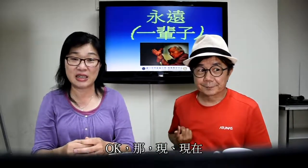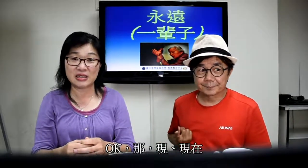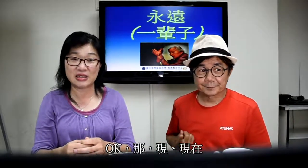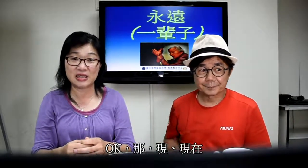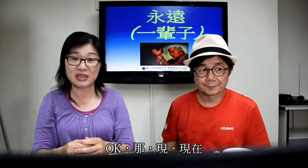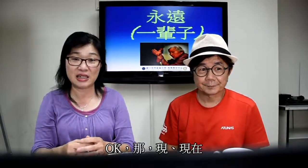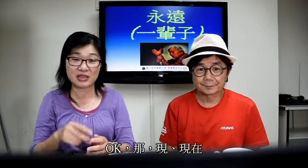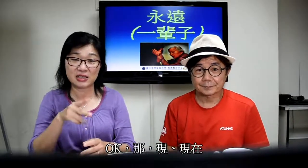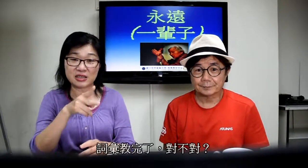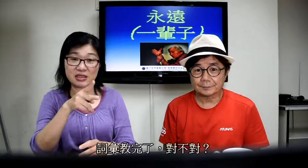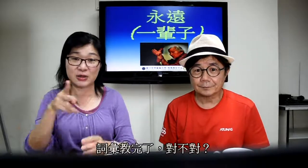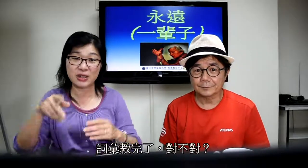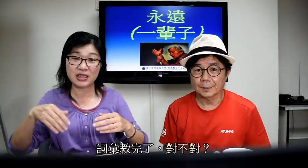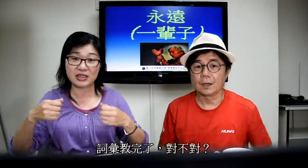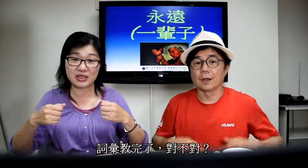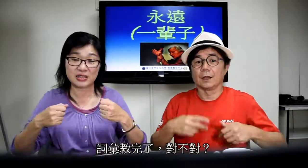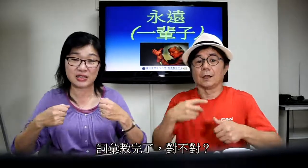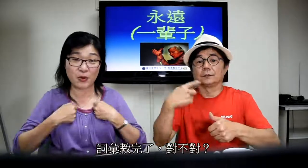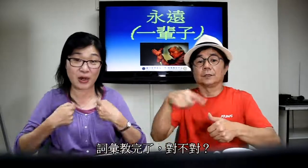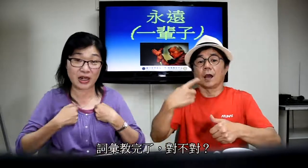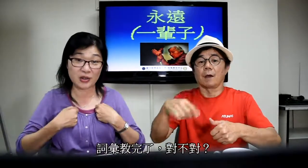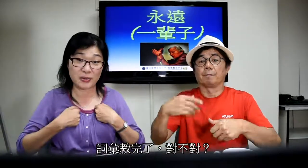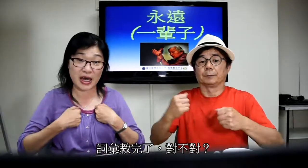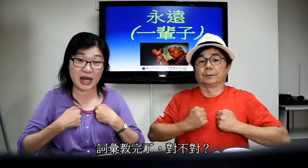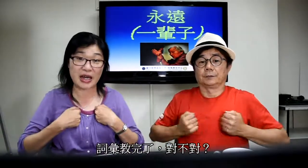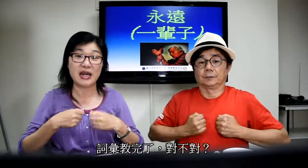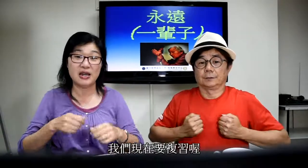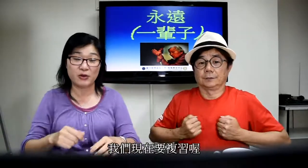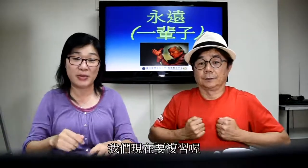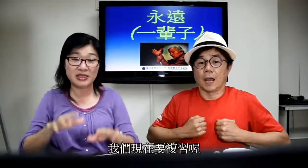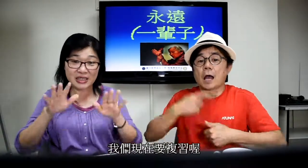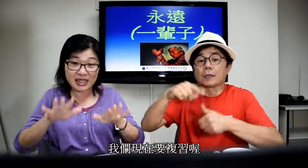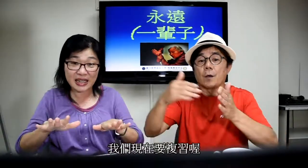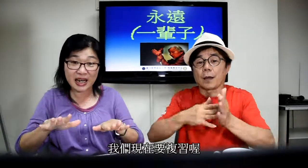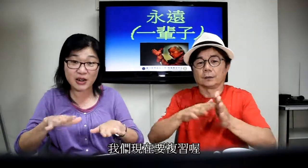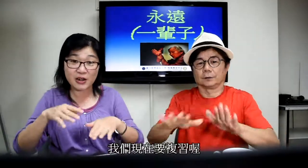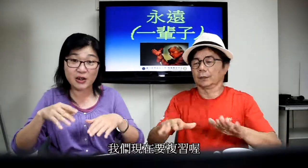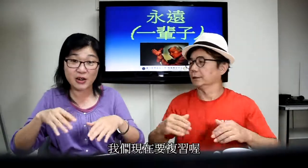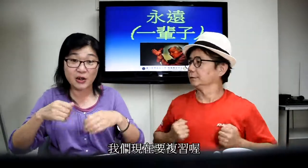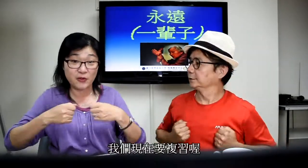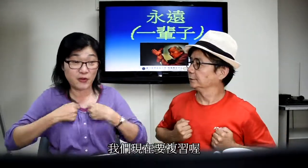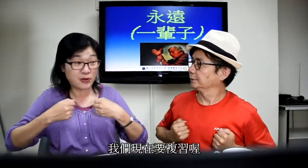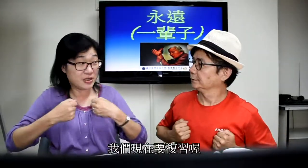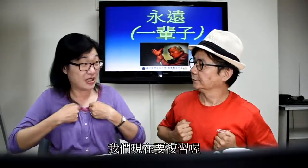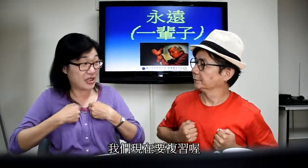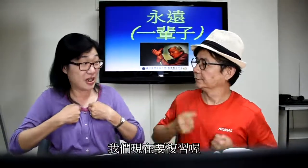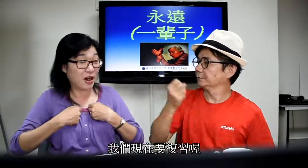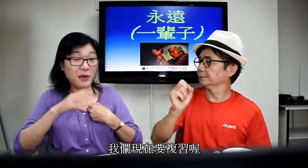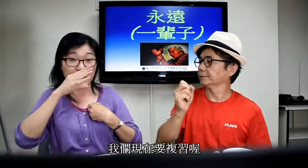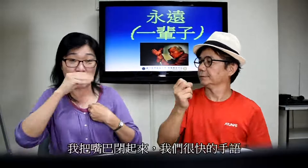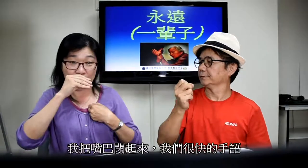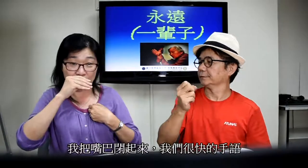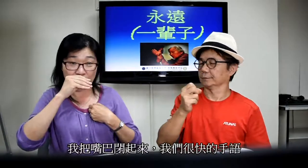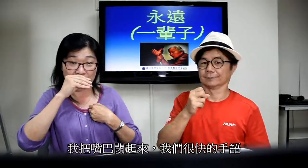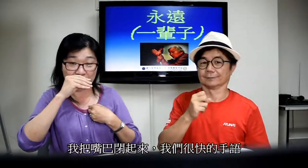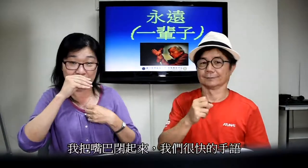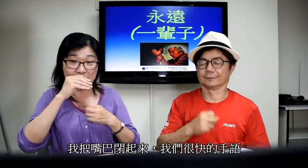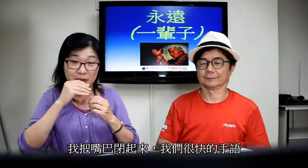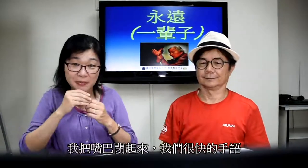现在词汇教完了，对不对？我们现在要复习哦，我把嘴巴闭起